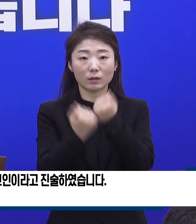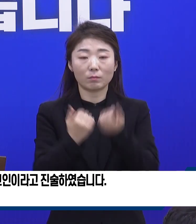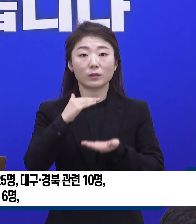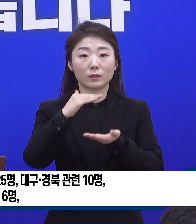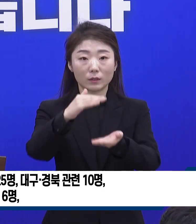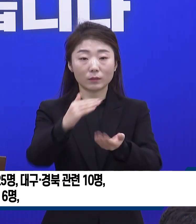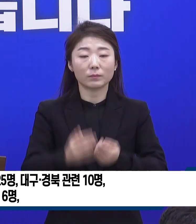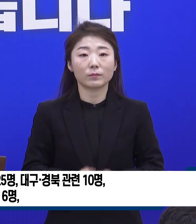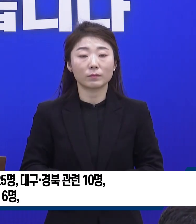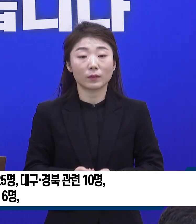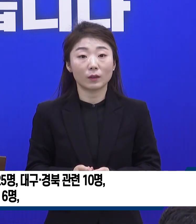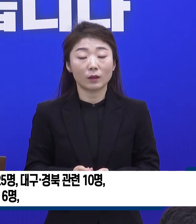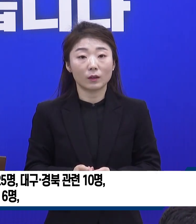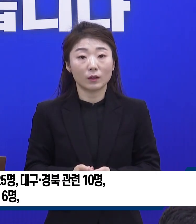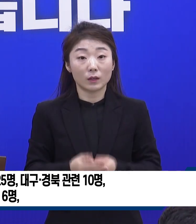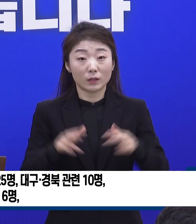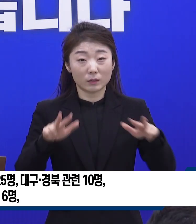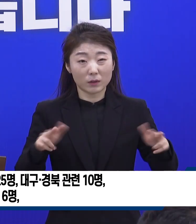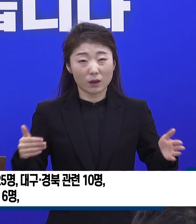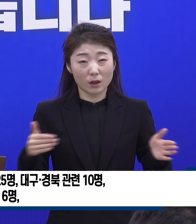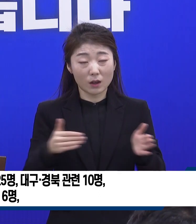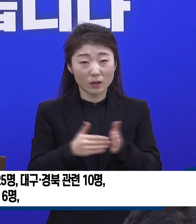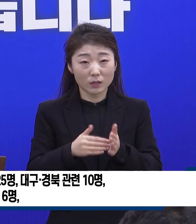알려드리겠습니다. 지금까지 확진된